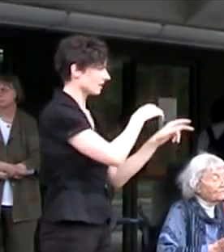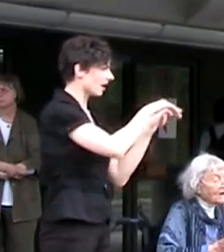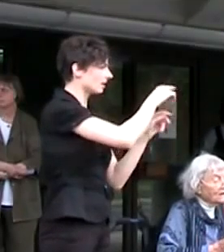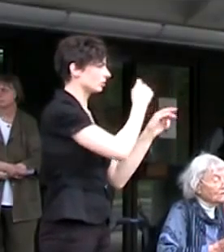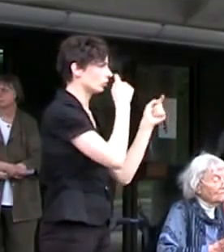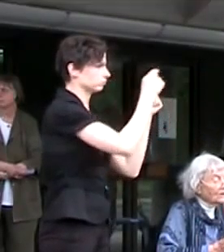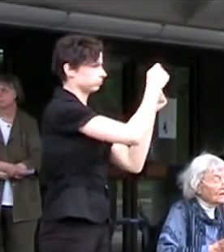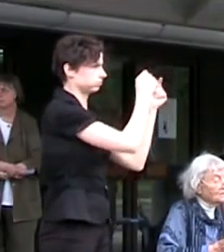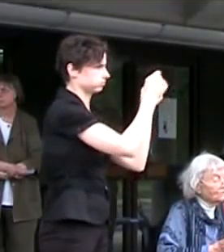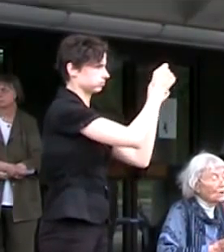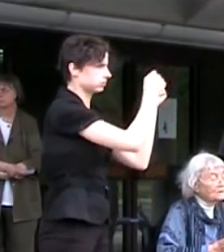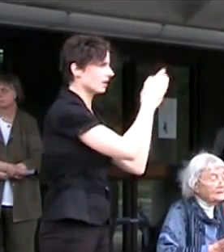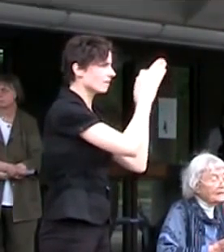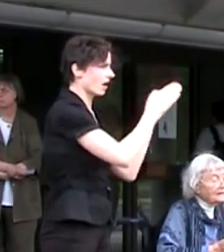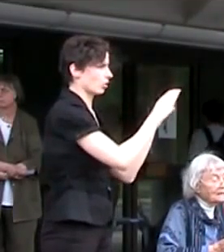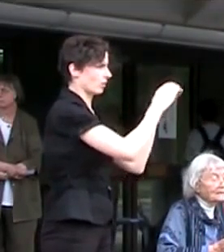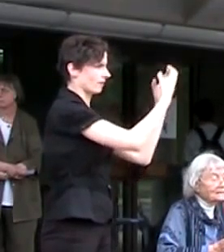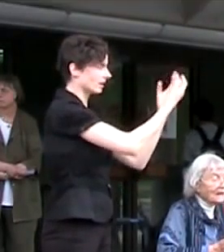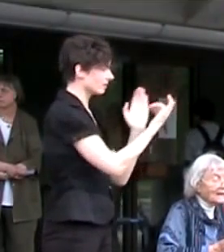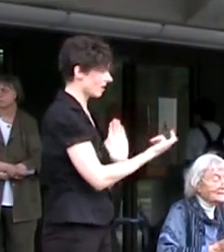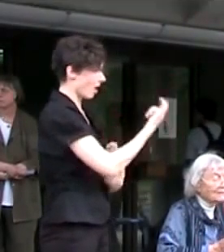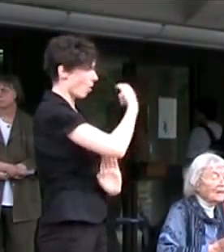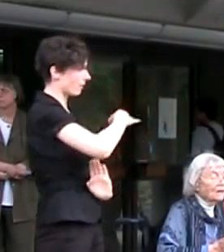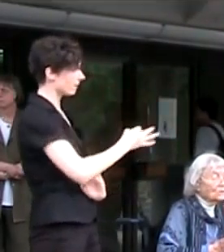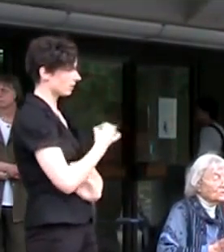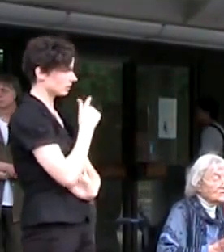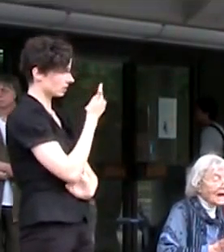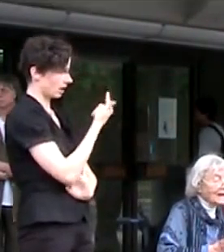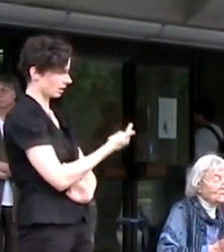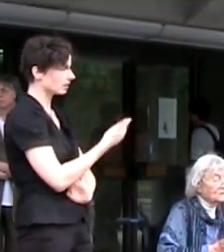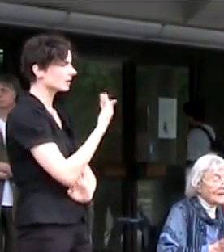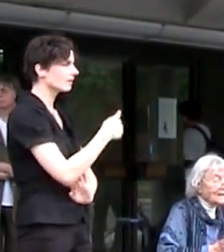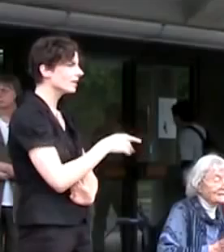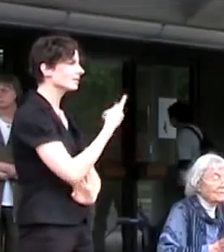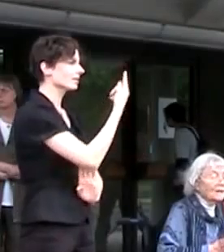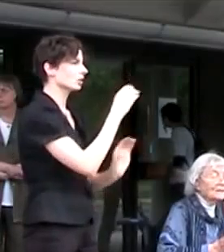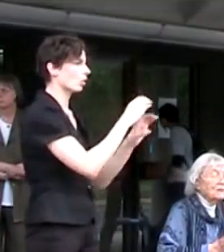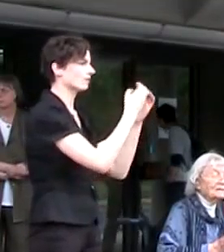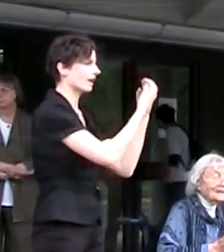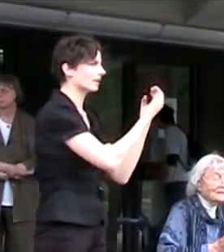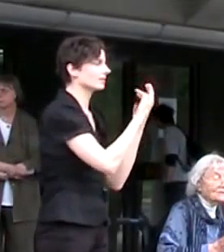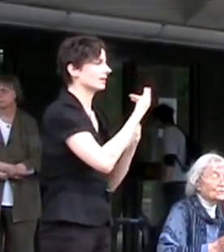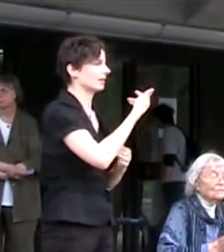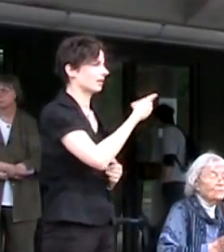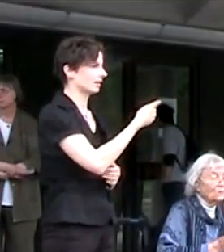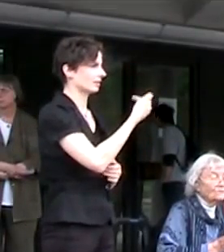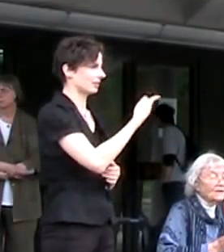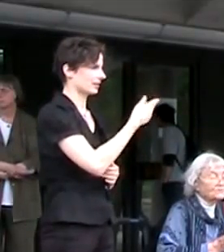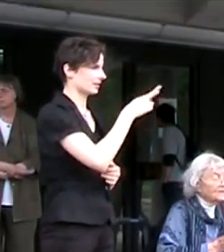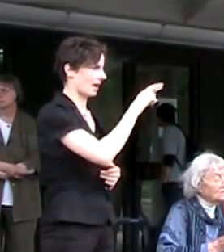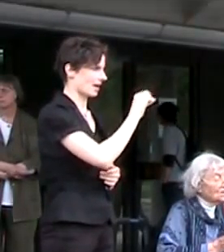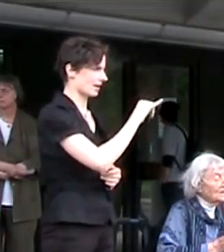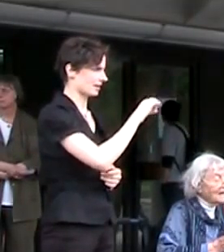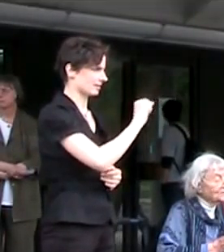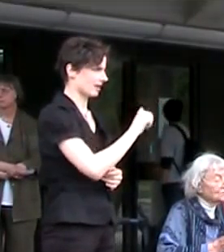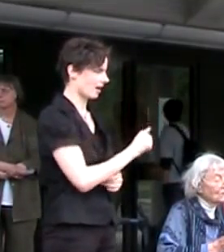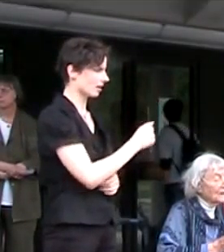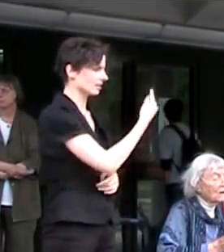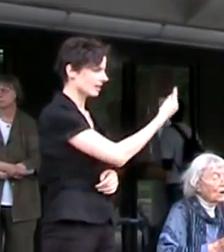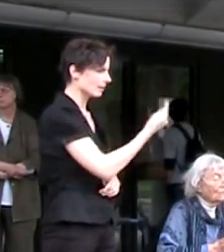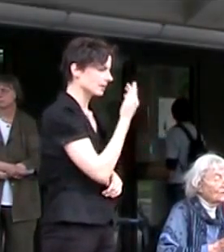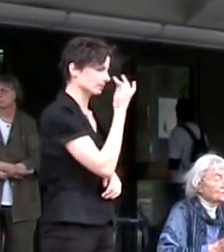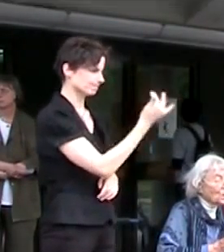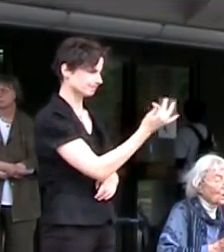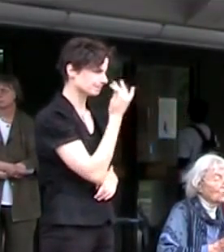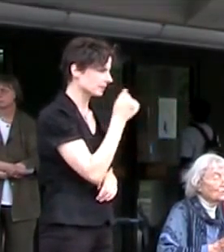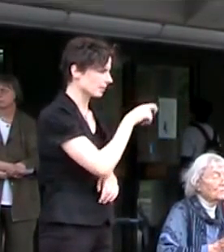ihrer Fachkonferenz für Eugenik in Treysa 1931 die Begrenzung wohlfahrtsfähiger Leistungen